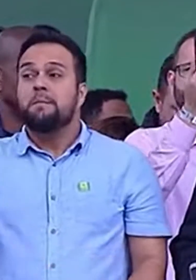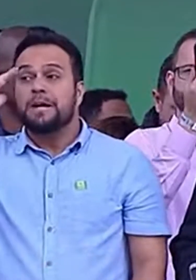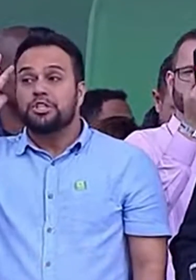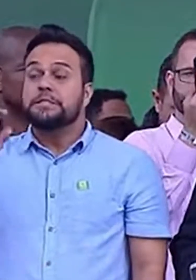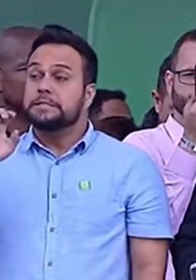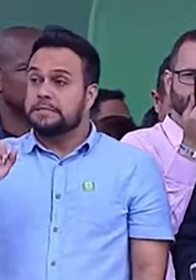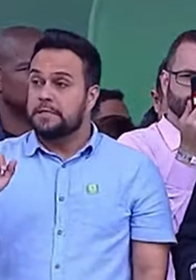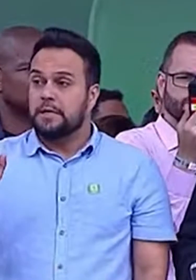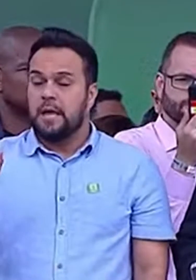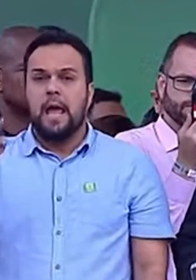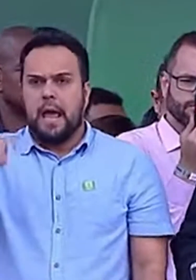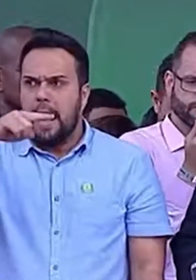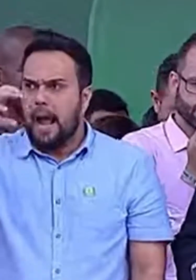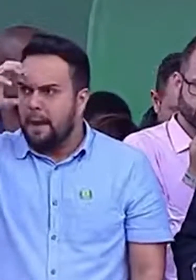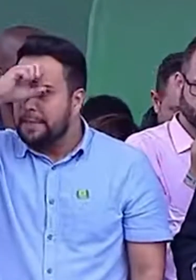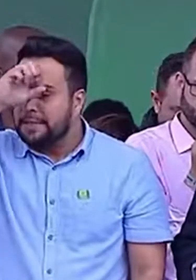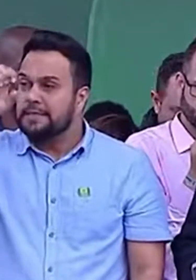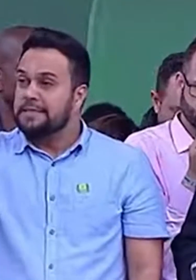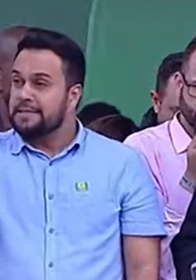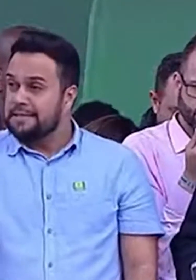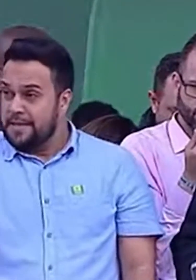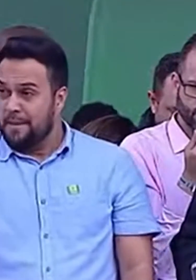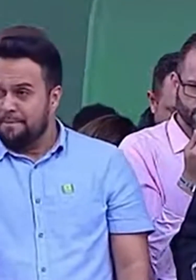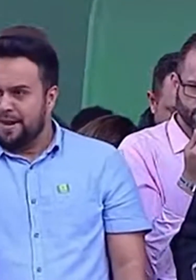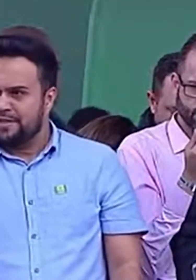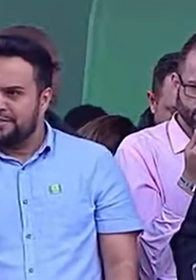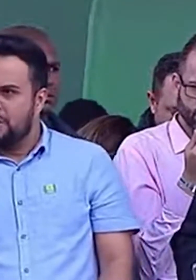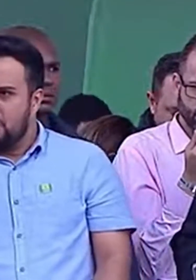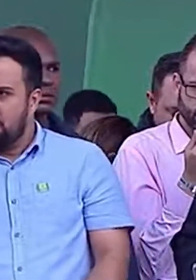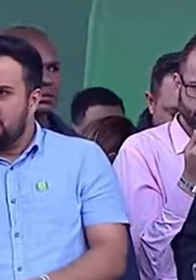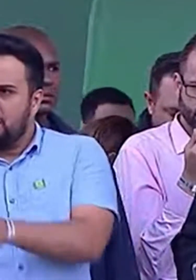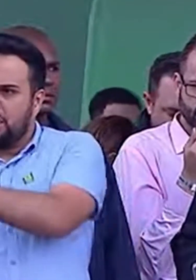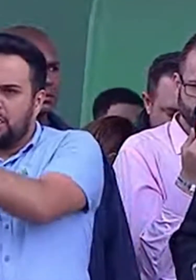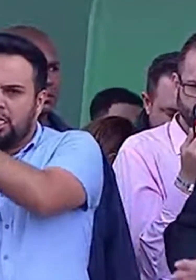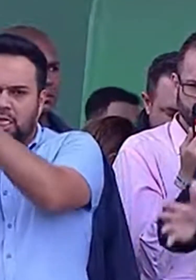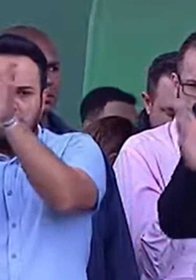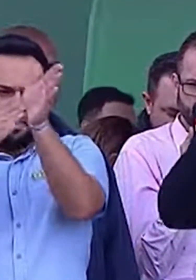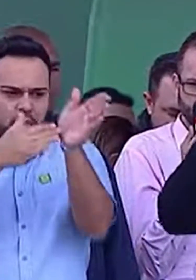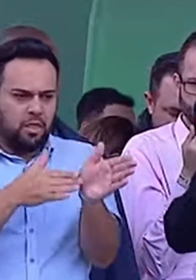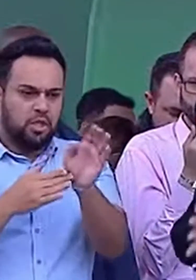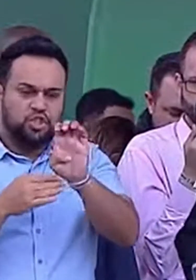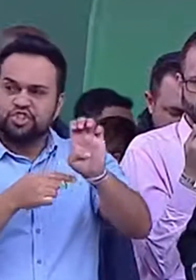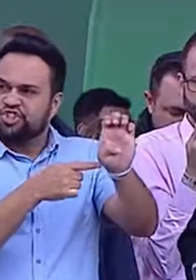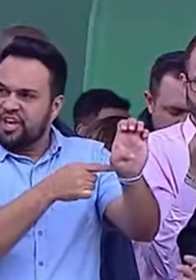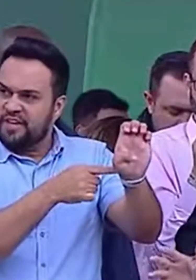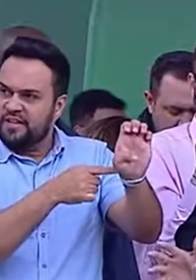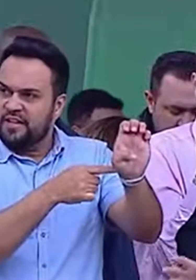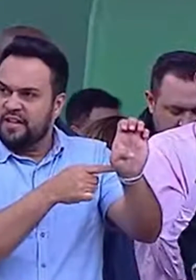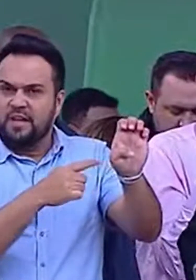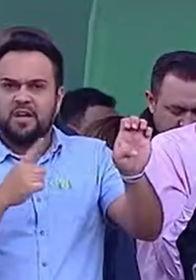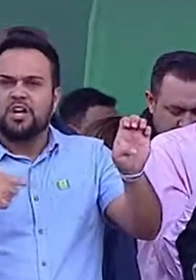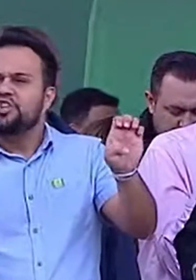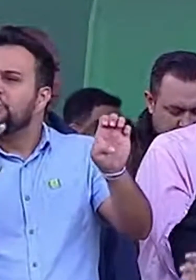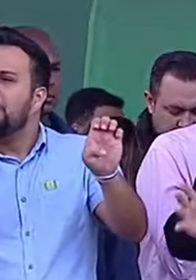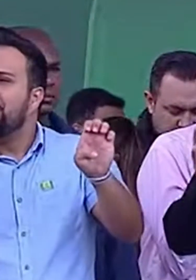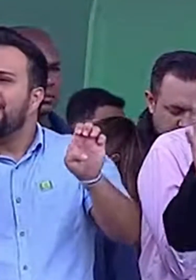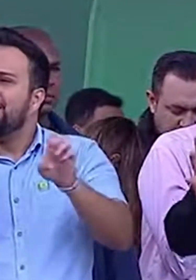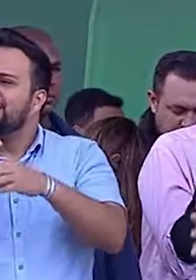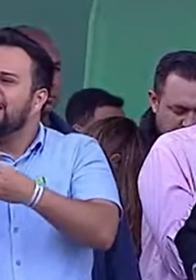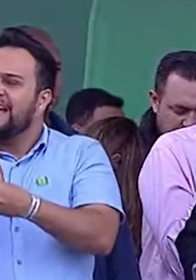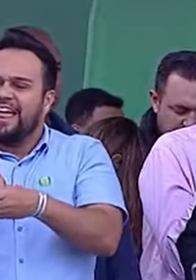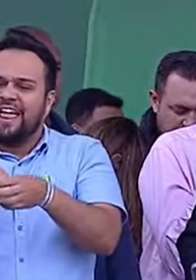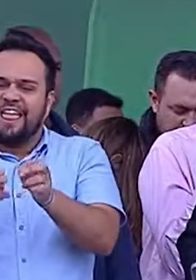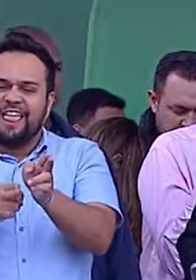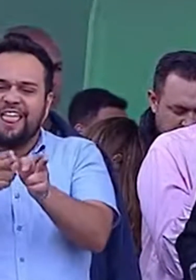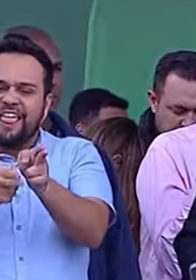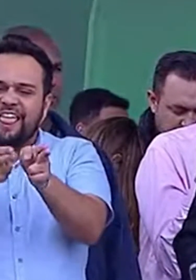para o lado da esquerda Nós entraremos num trenzinhos que